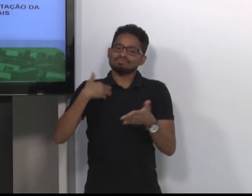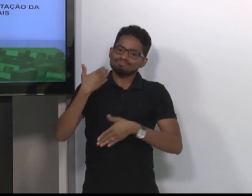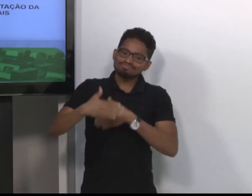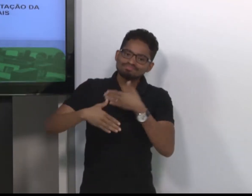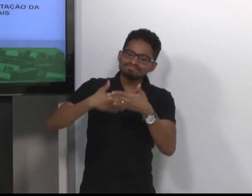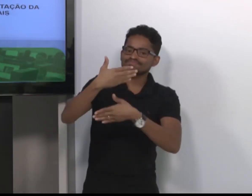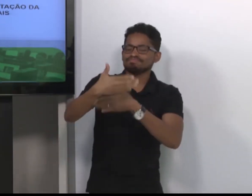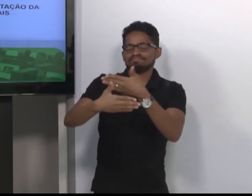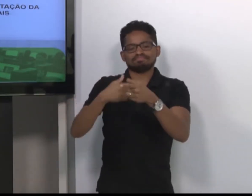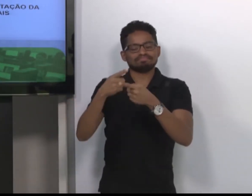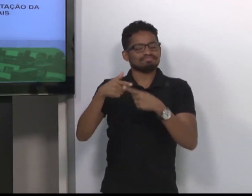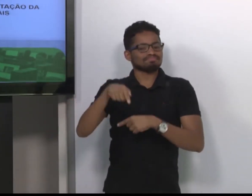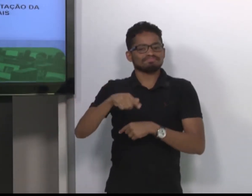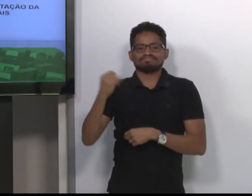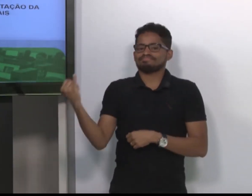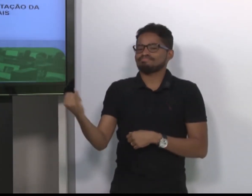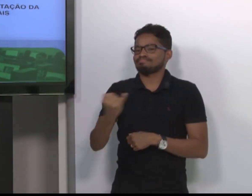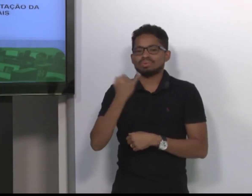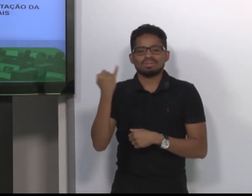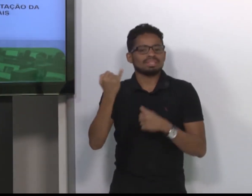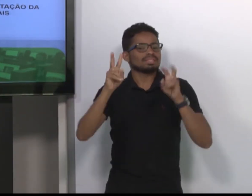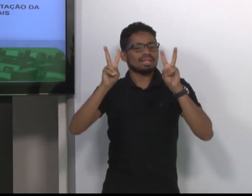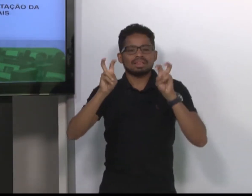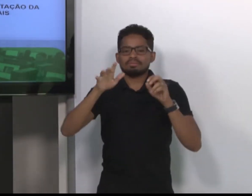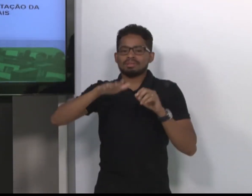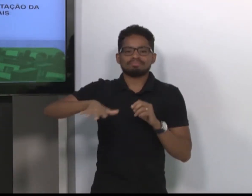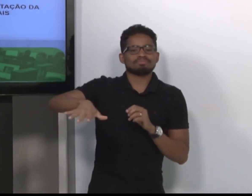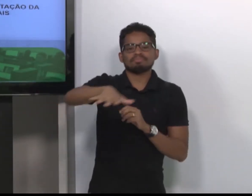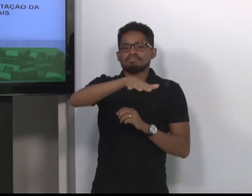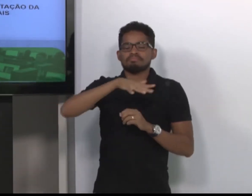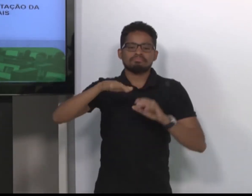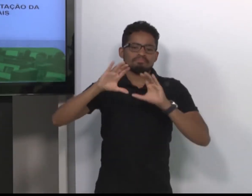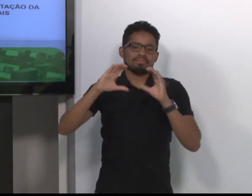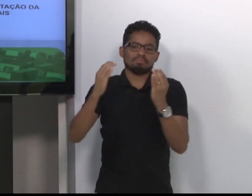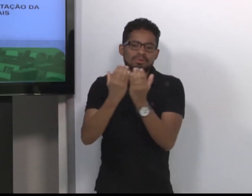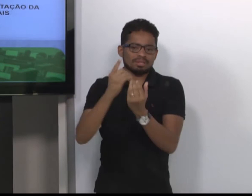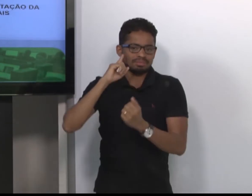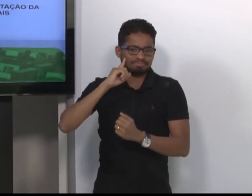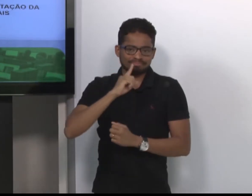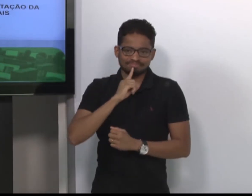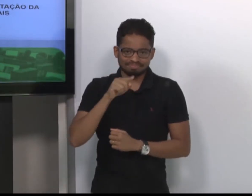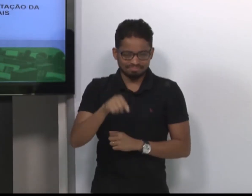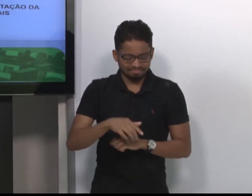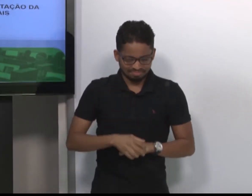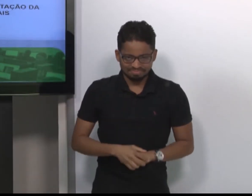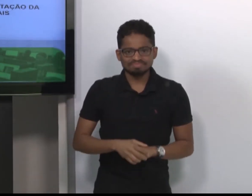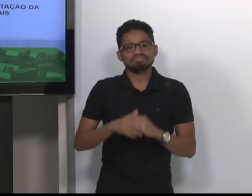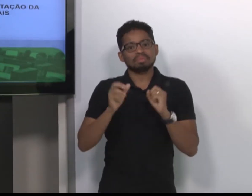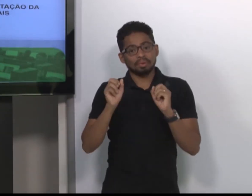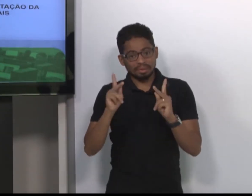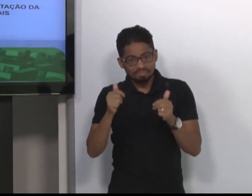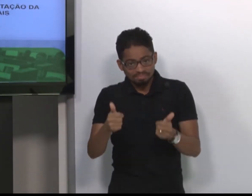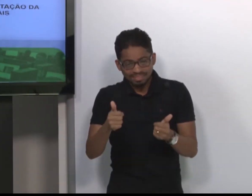Uma vez que essa temática é muito importante para a comunidade surda, ok? Vamos